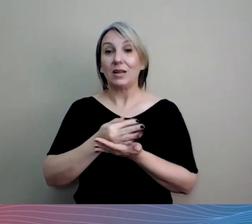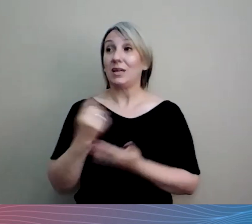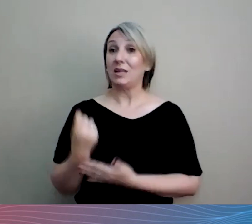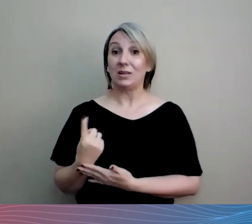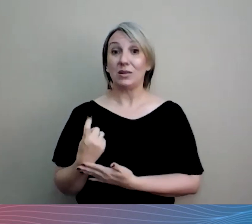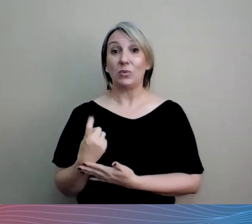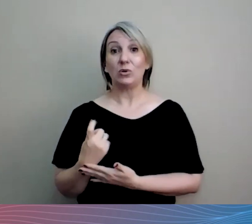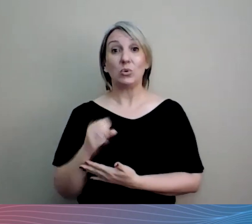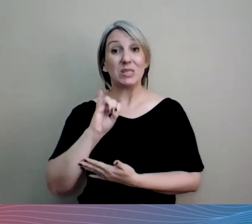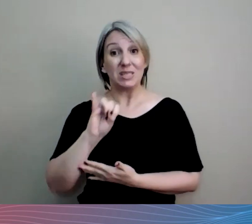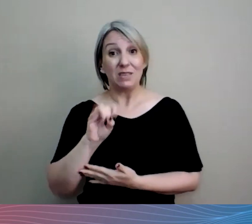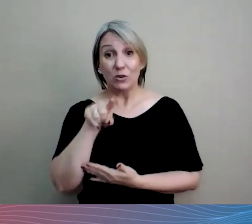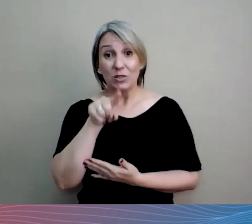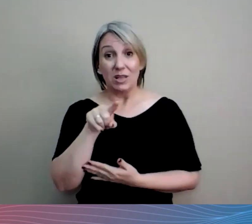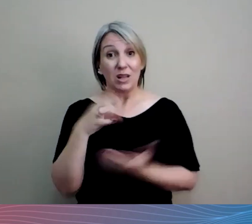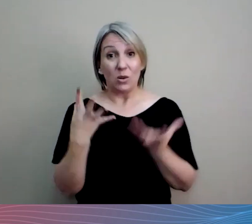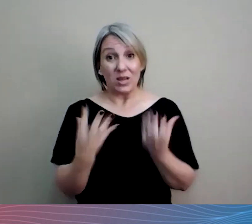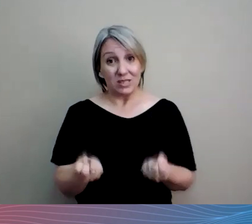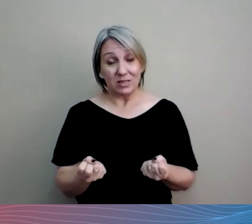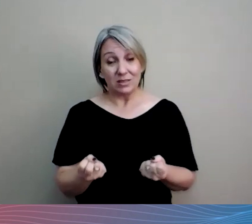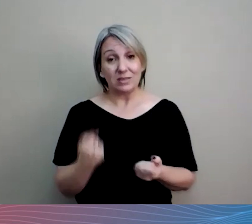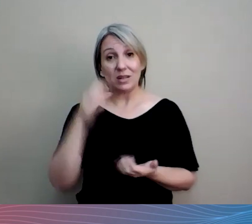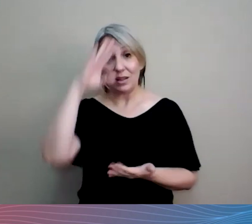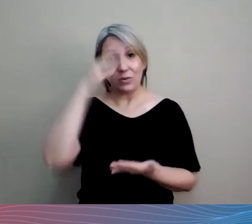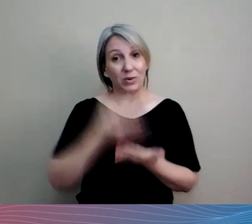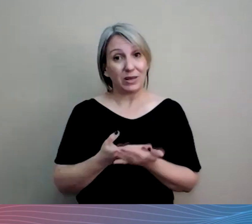João 17:3.